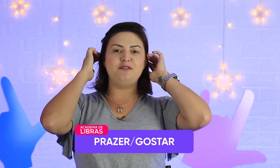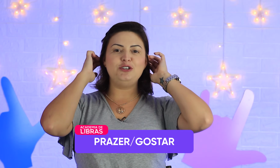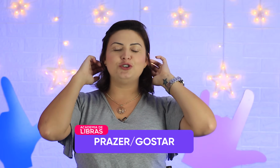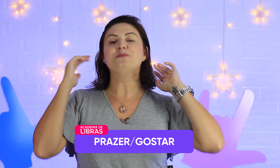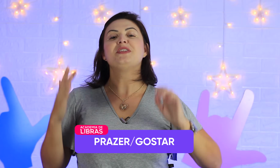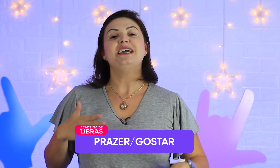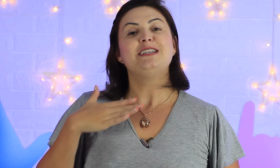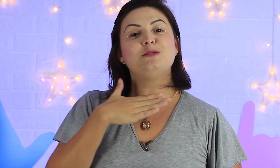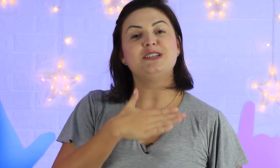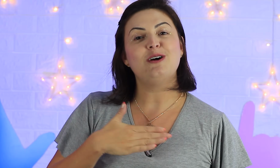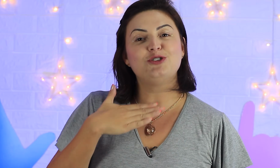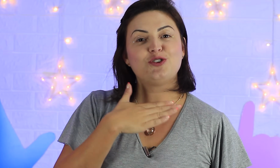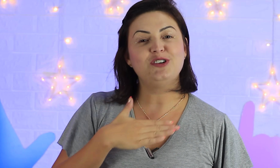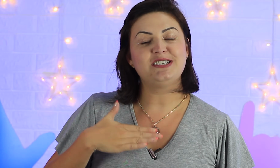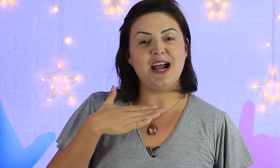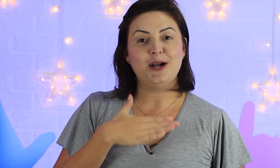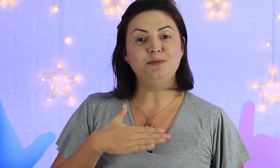vídeo. Então, o sinal de gostar.